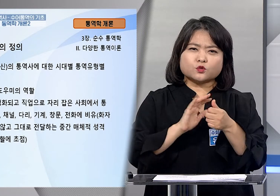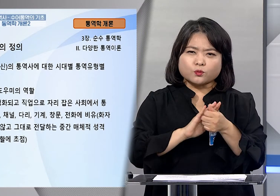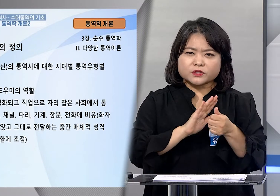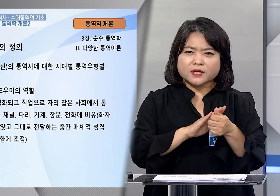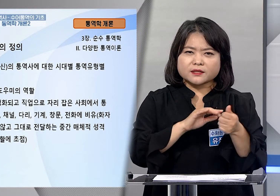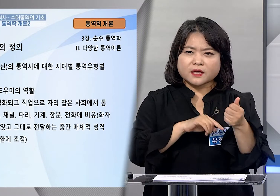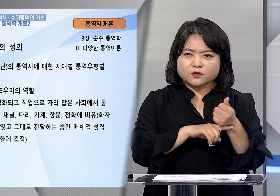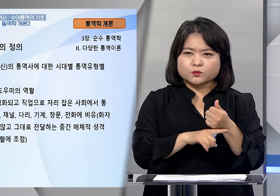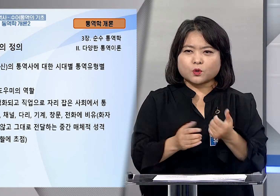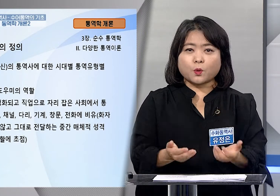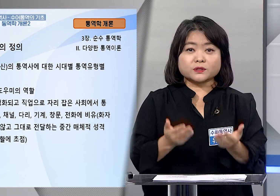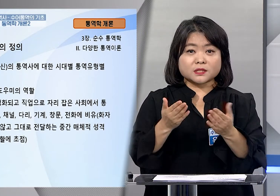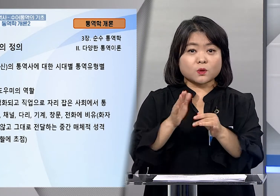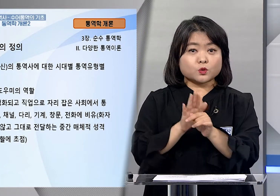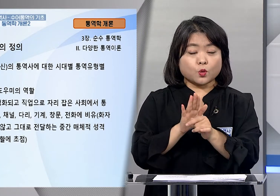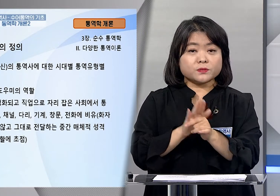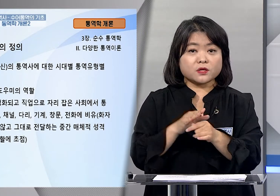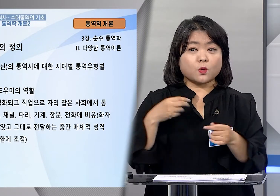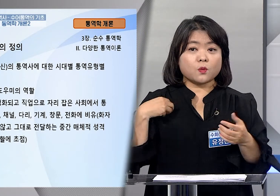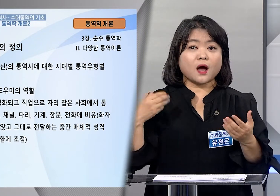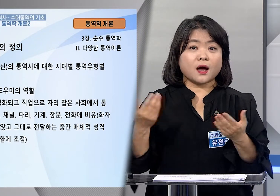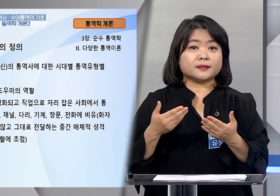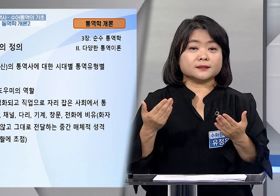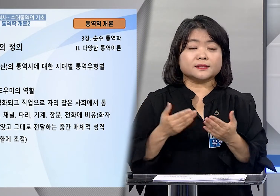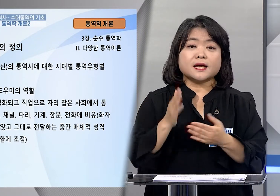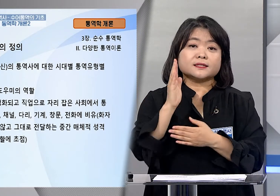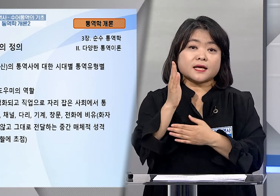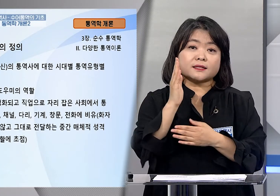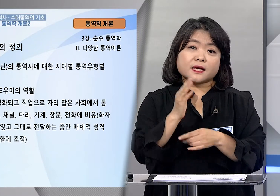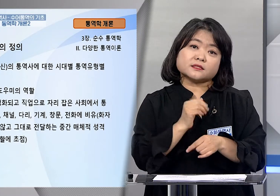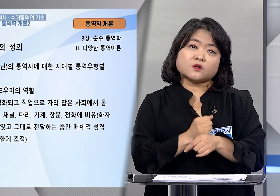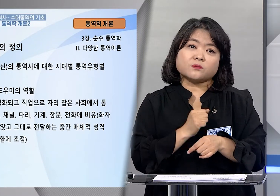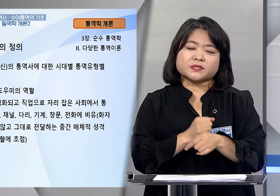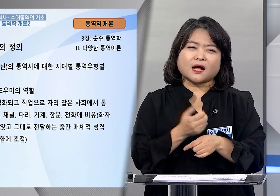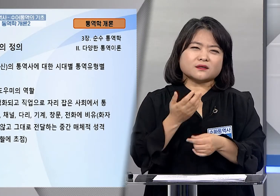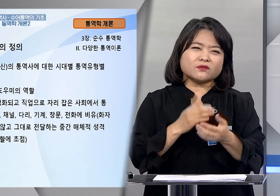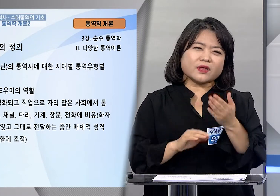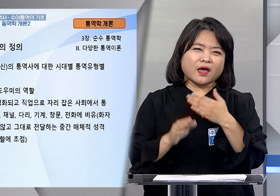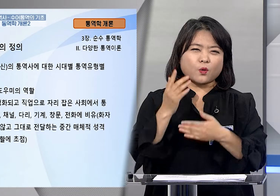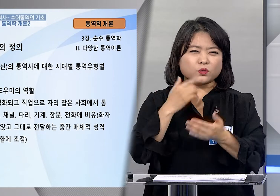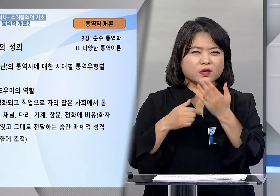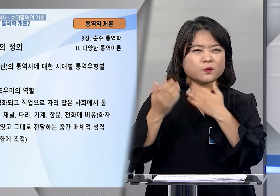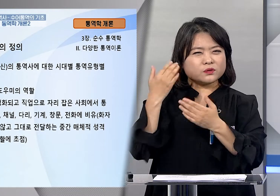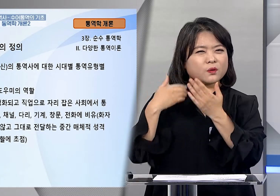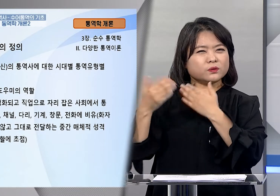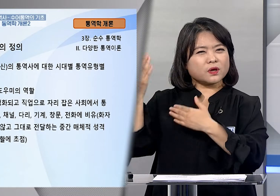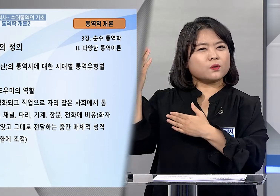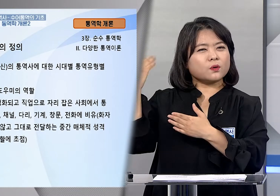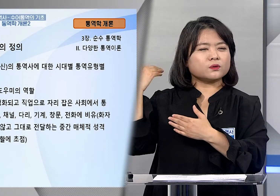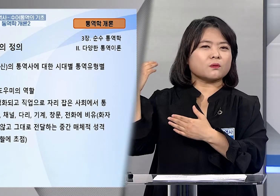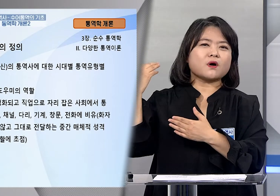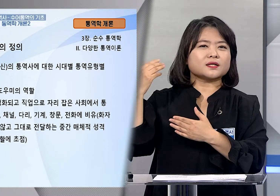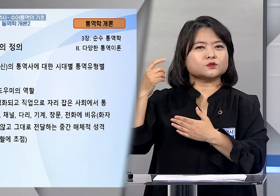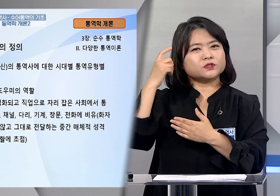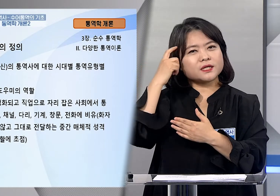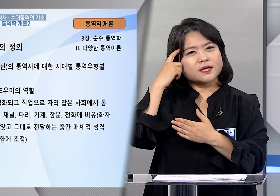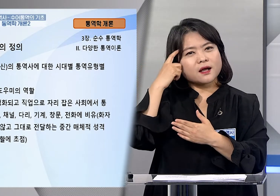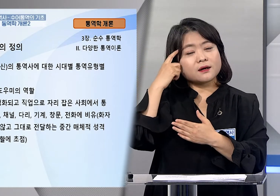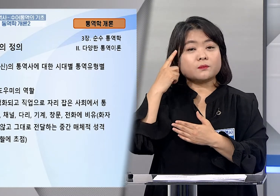돕는다는 개념으로 봉사자와 도움이의 역할을 이야기했을 겁니다. 그런데 고대고대고대로 넘어가서 우리가 생각을 한번